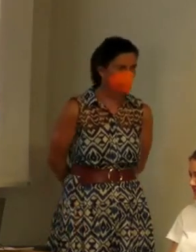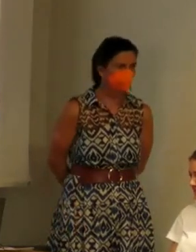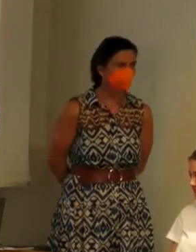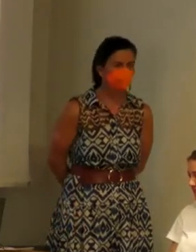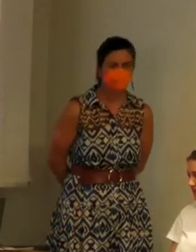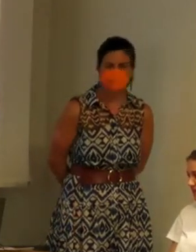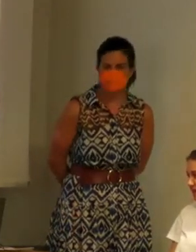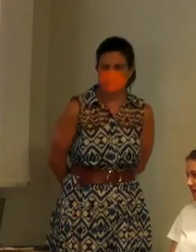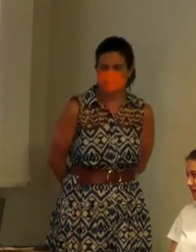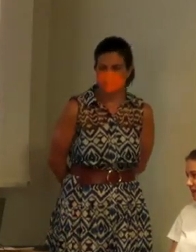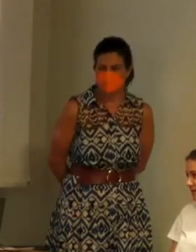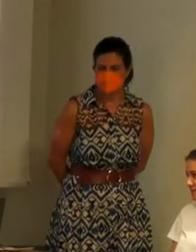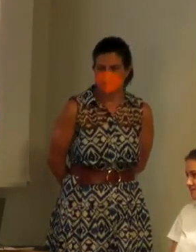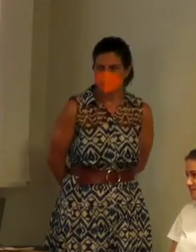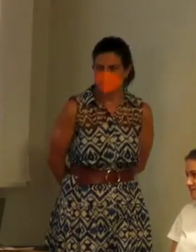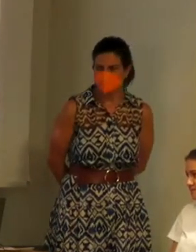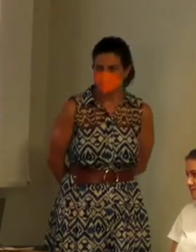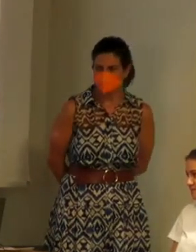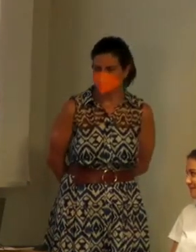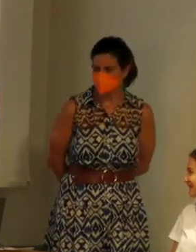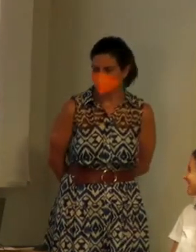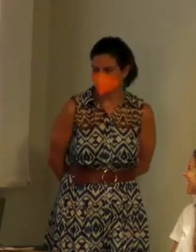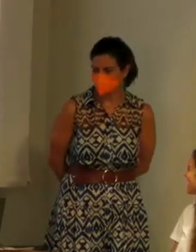sarà grazie.